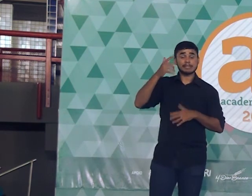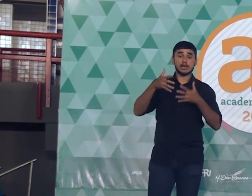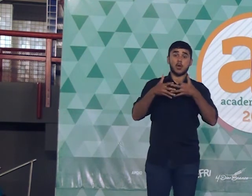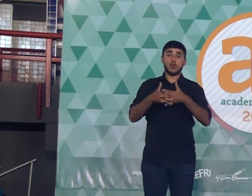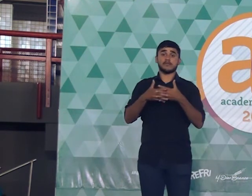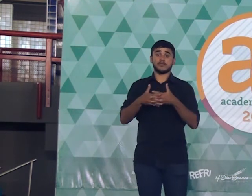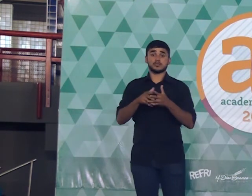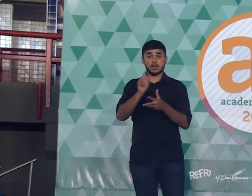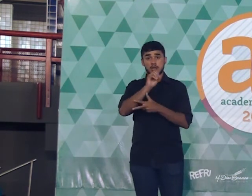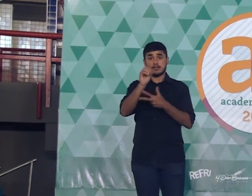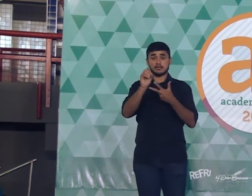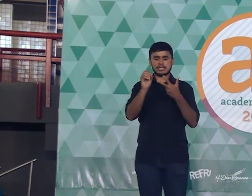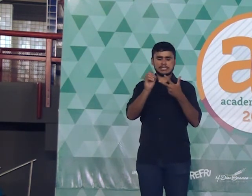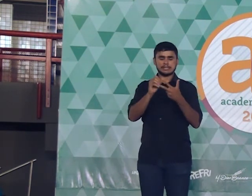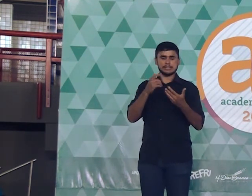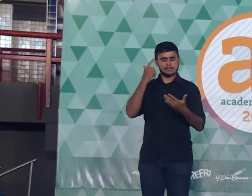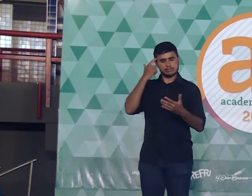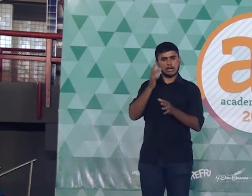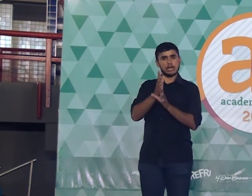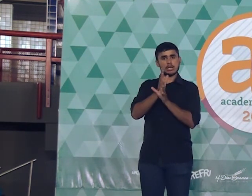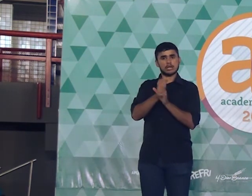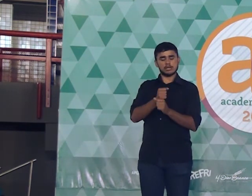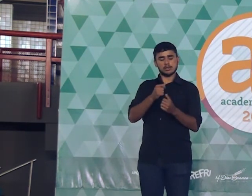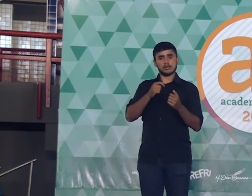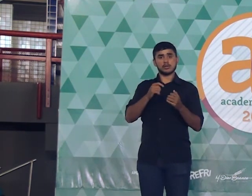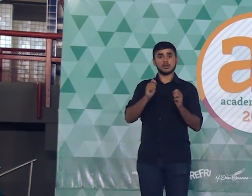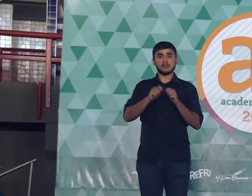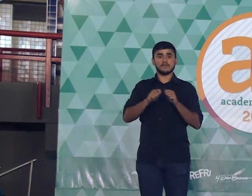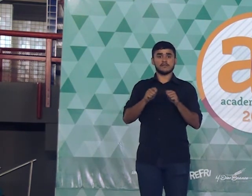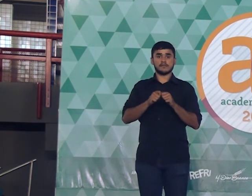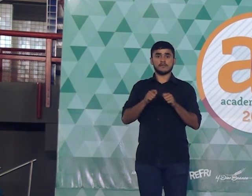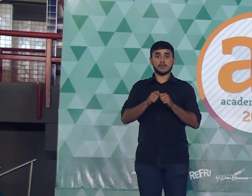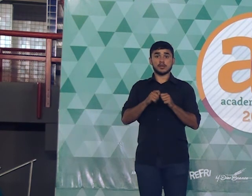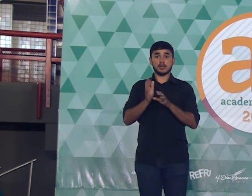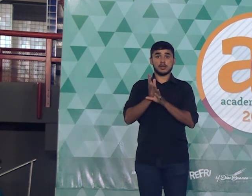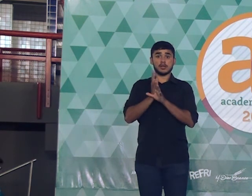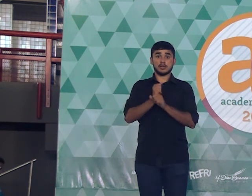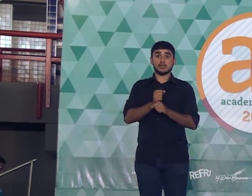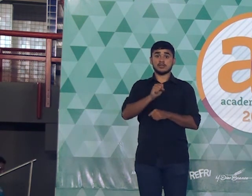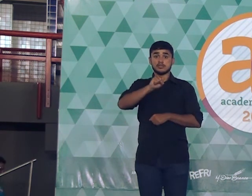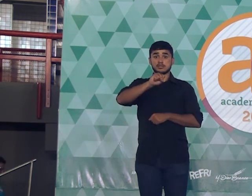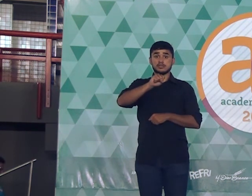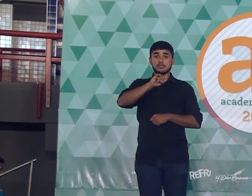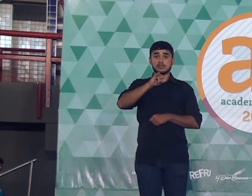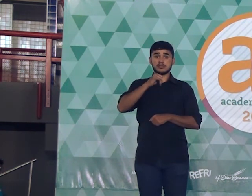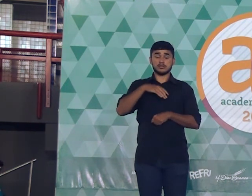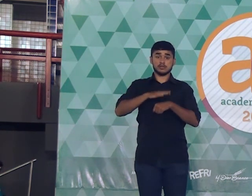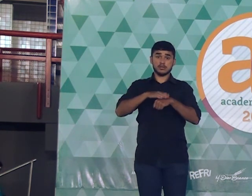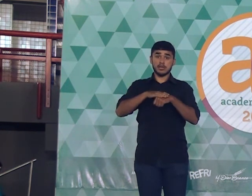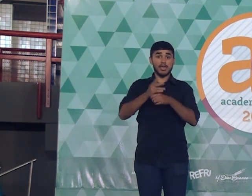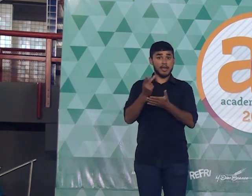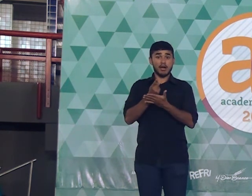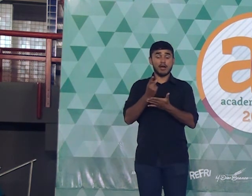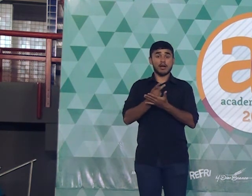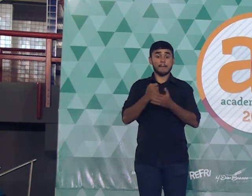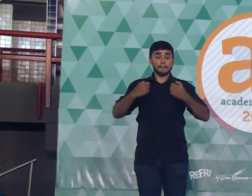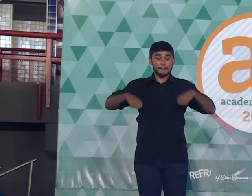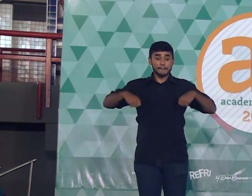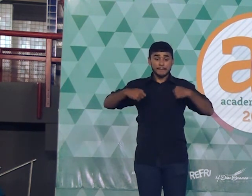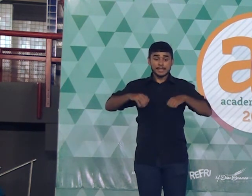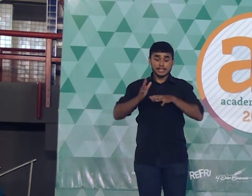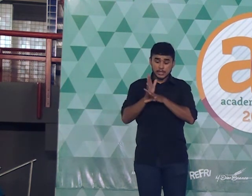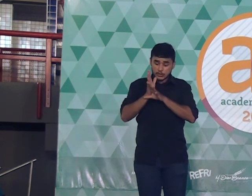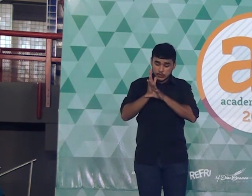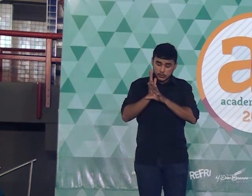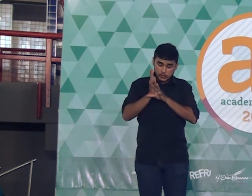não tem aquela chance de, mas eu fiz mais do que o que devia. Se você fez mais do que você devia, você errou. Então você deve